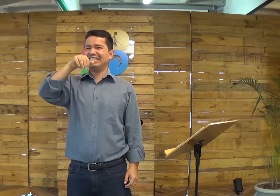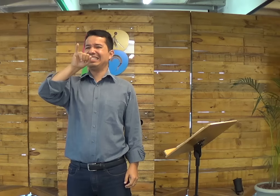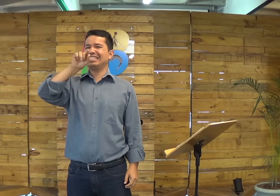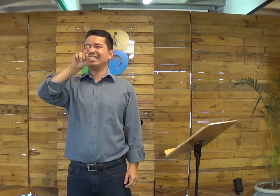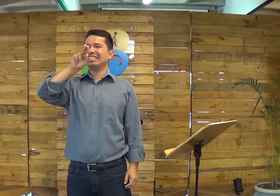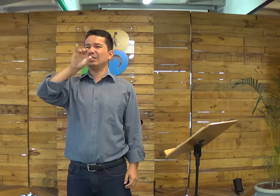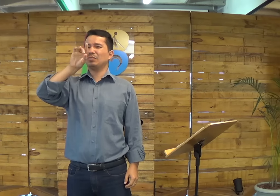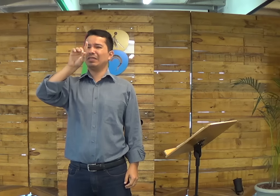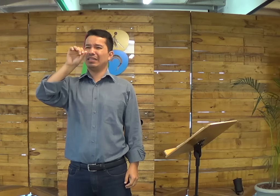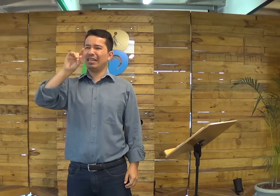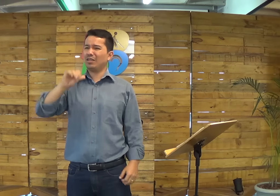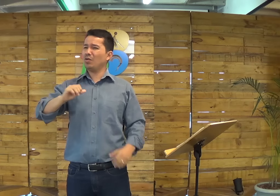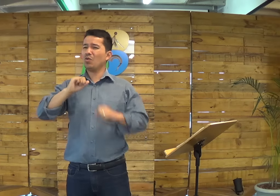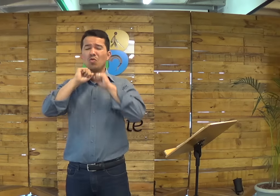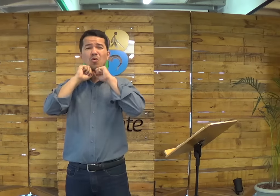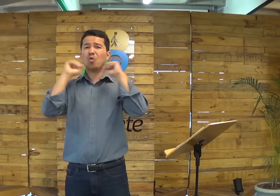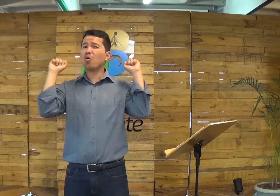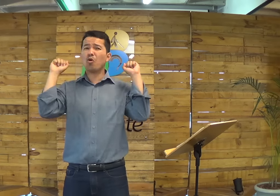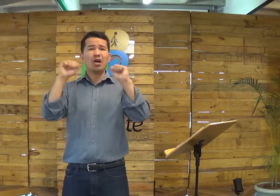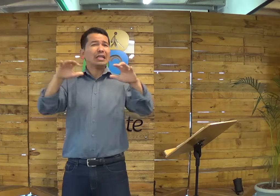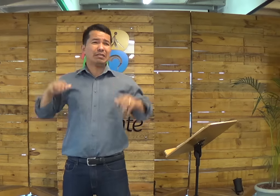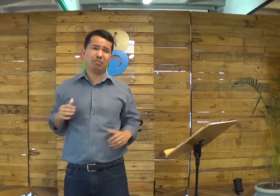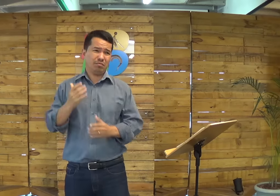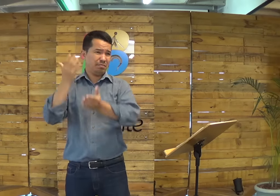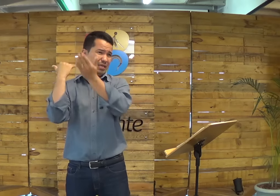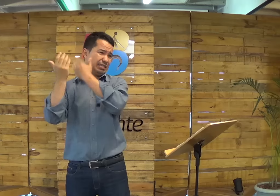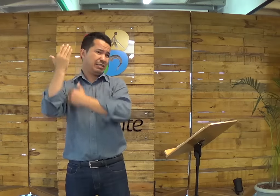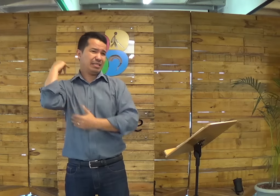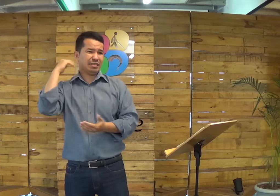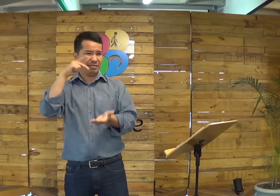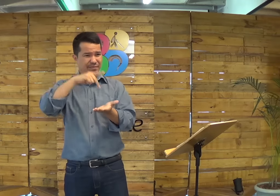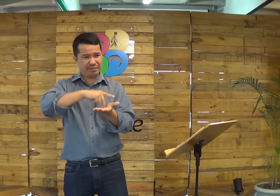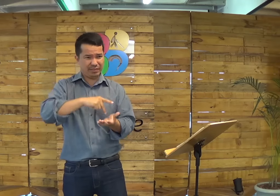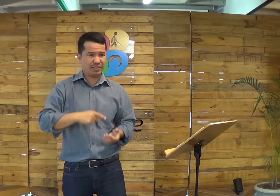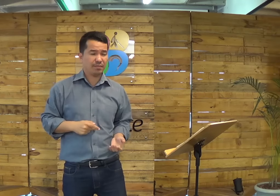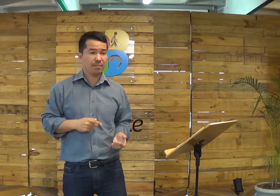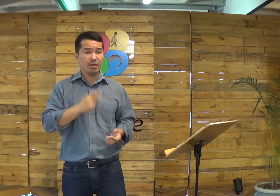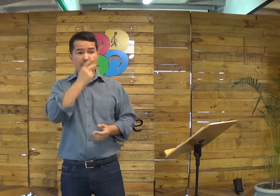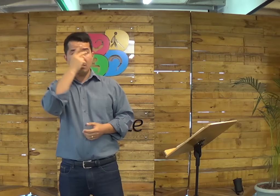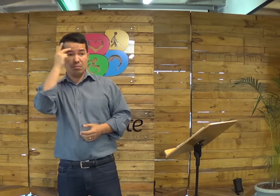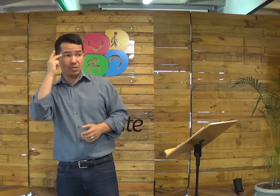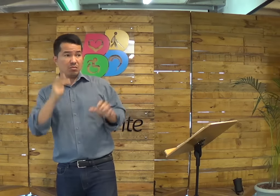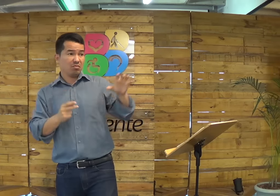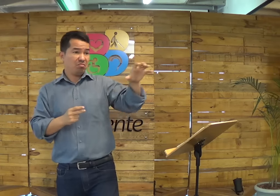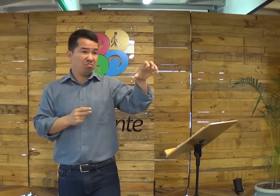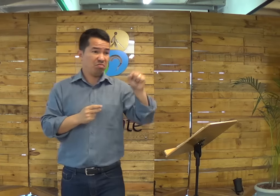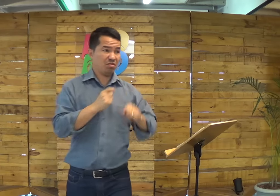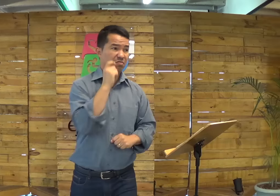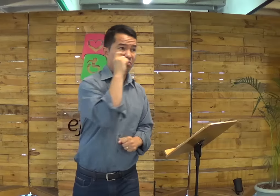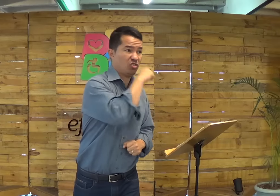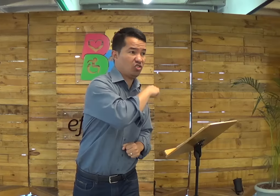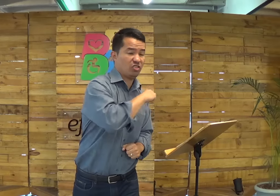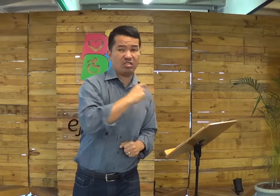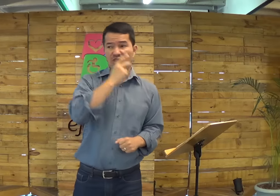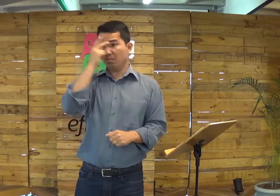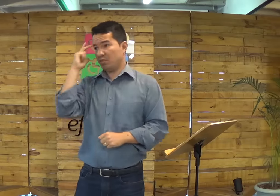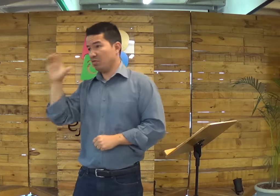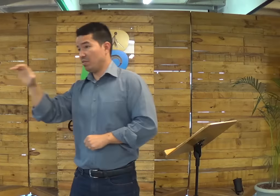Pecado ali ID iniquidade Então as pessoas né iam lá e